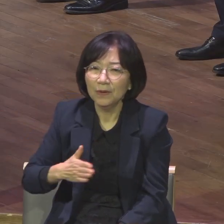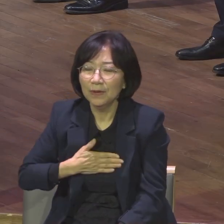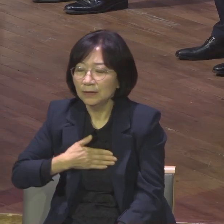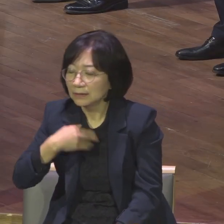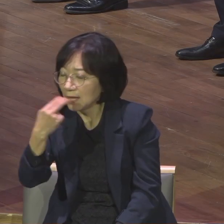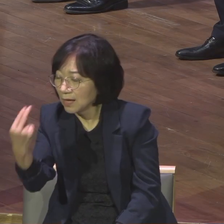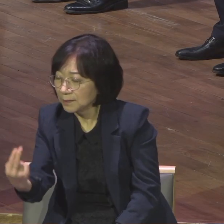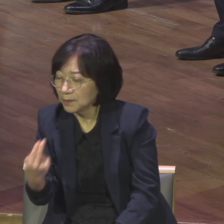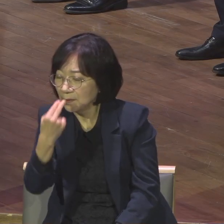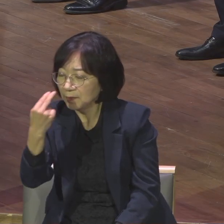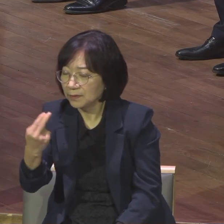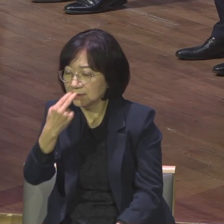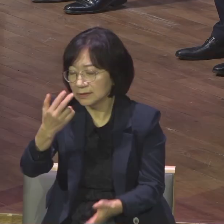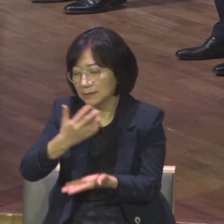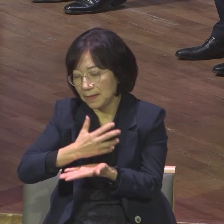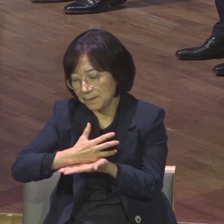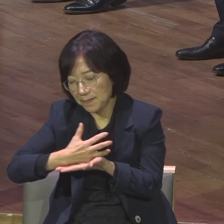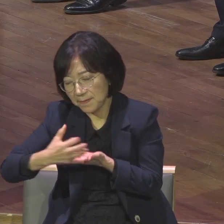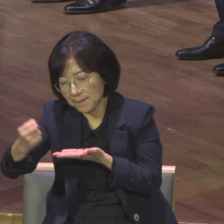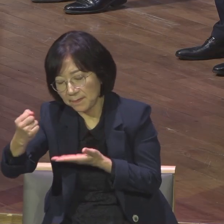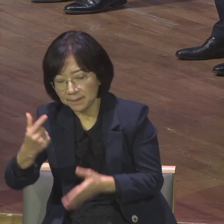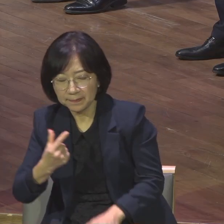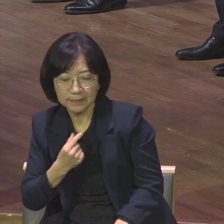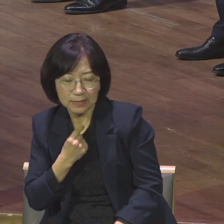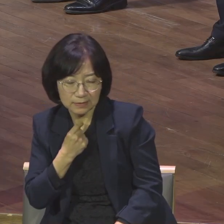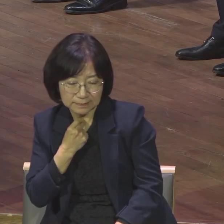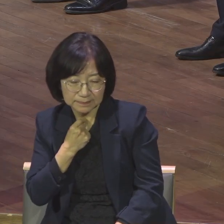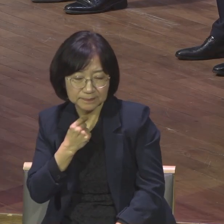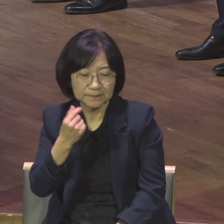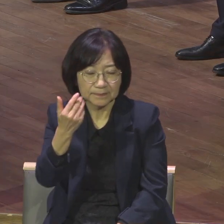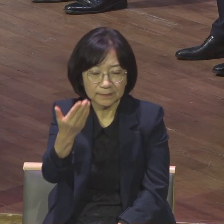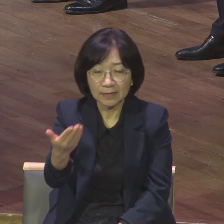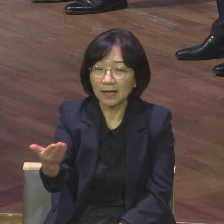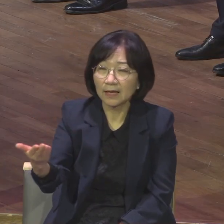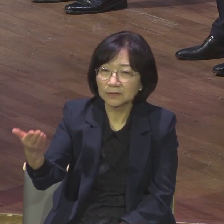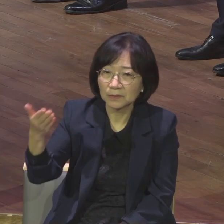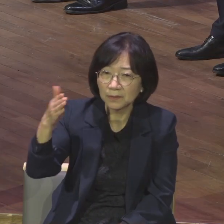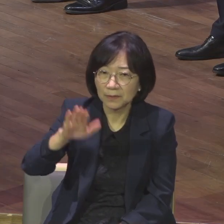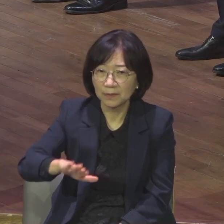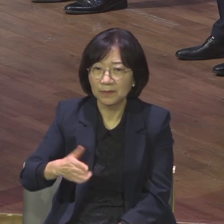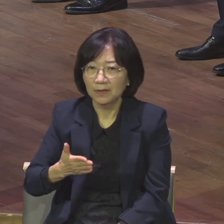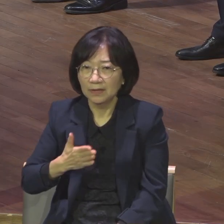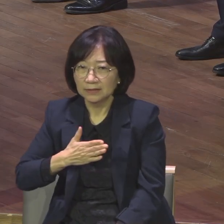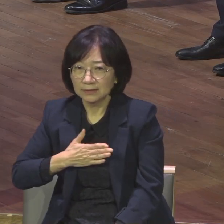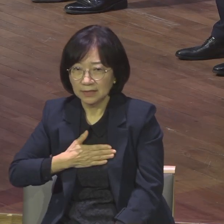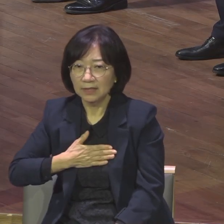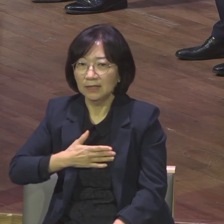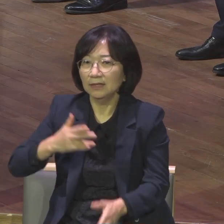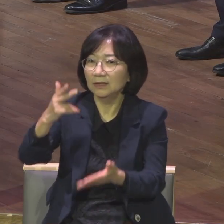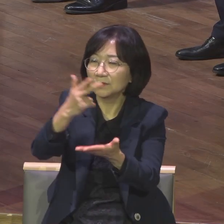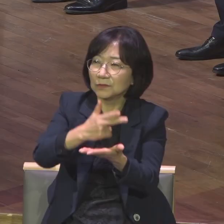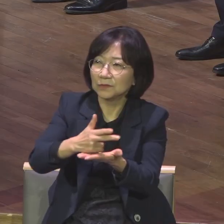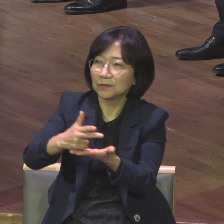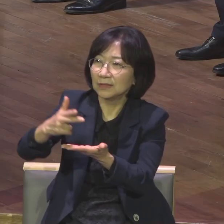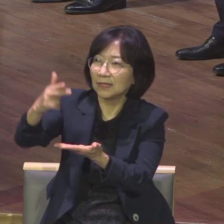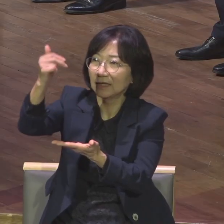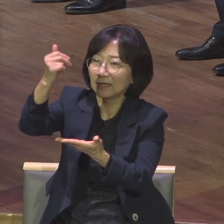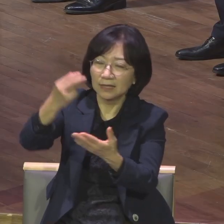닥쳐와도 내 목숨을 빼앗으려 해도